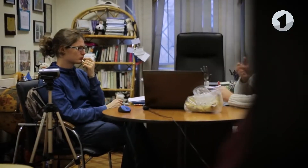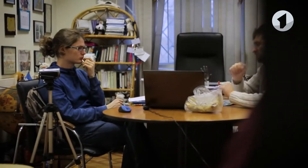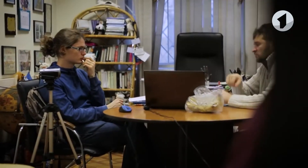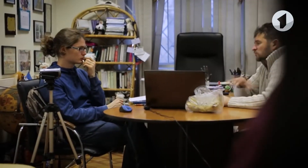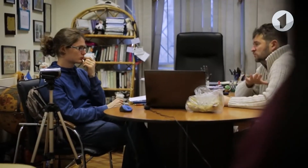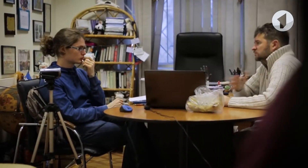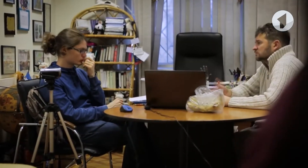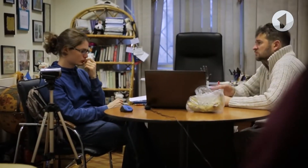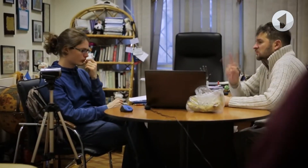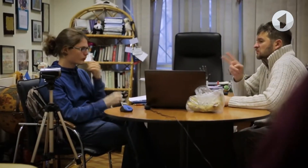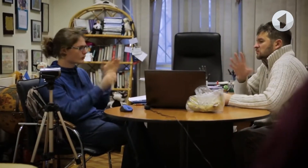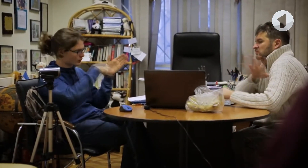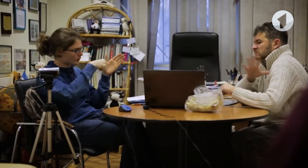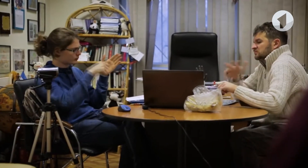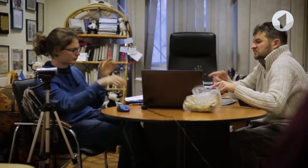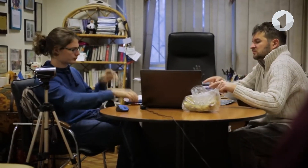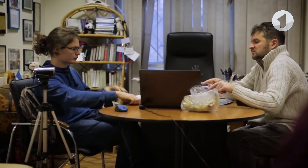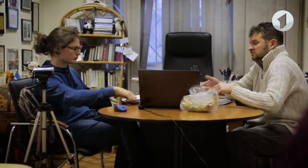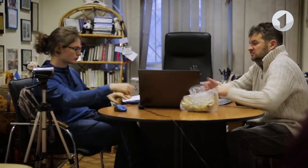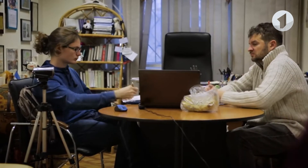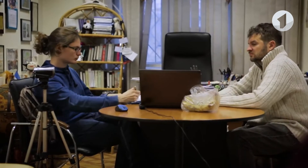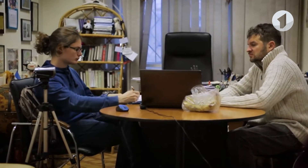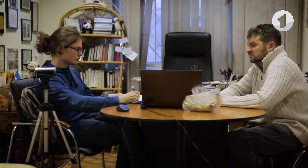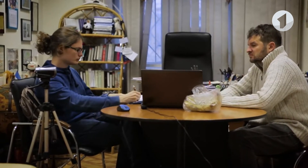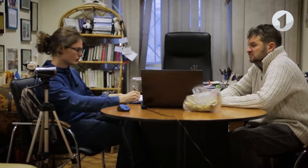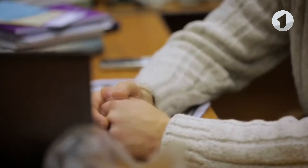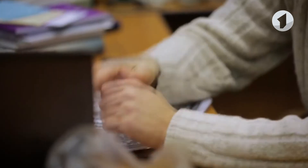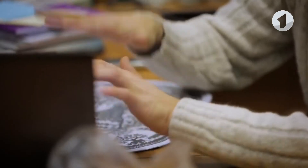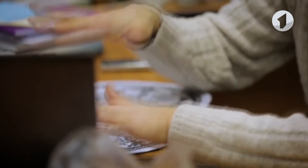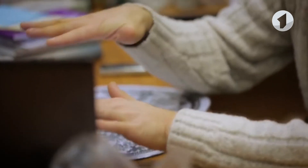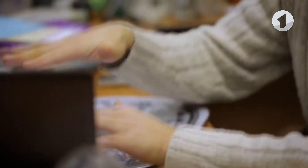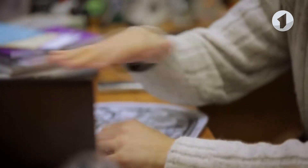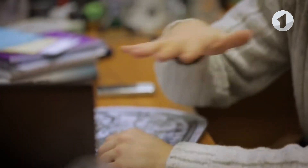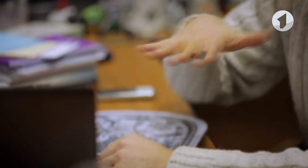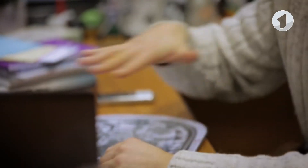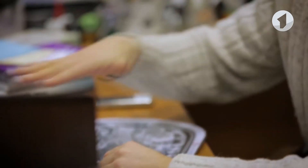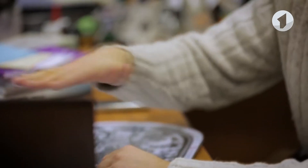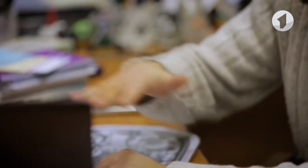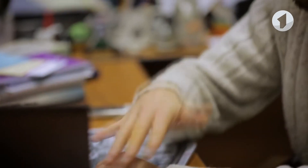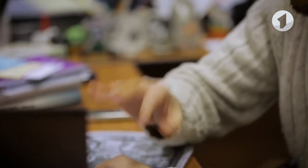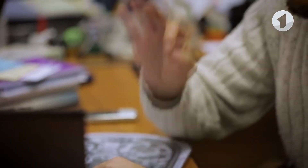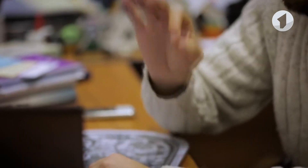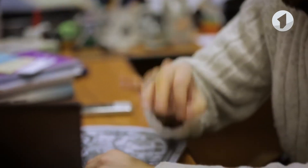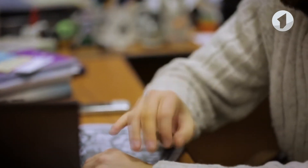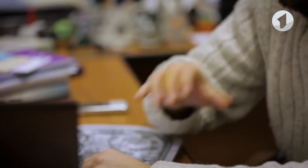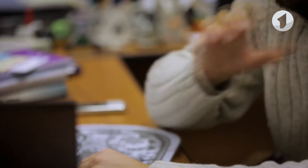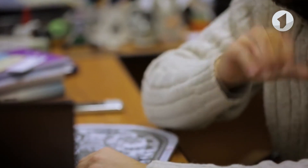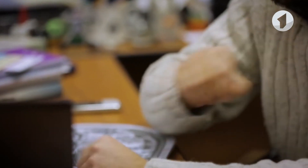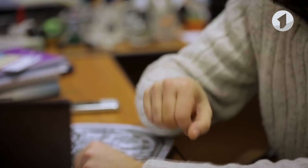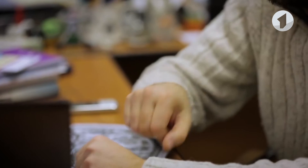ведется. А происходит это вот так, с помощью камеры. Так что вскоре все полиглоты смогут освоить и этот